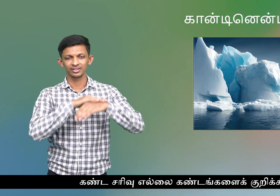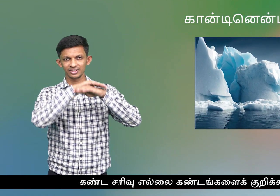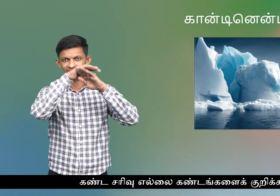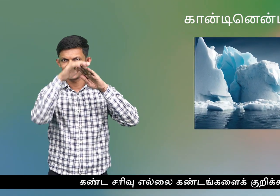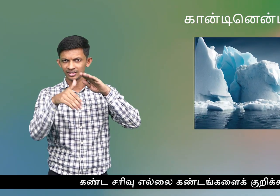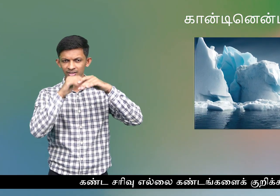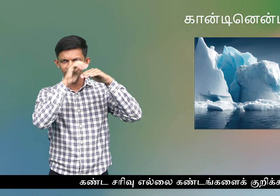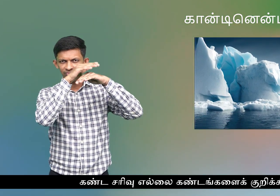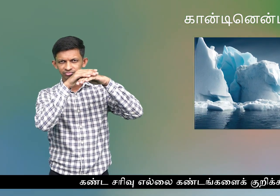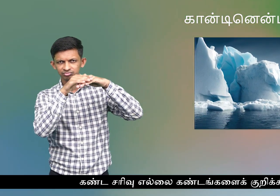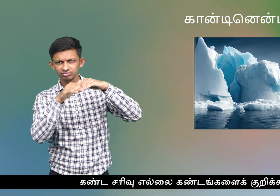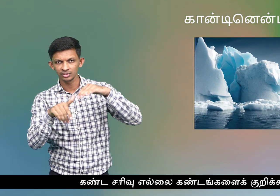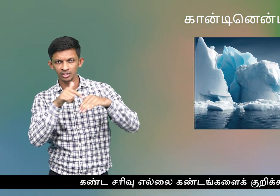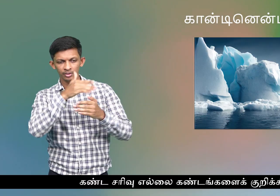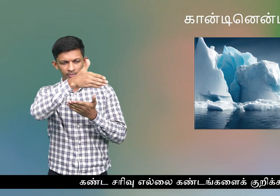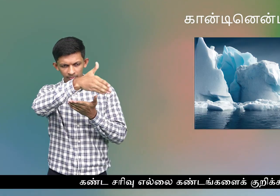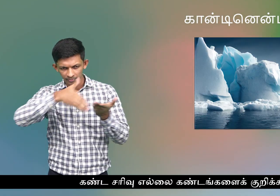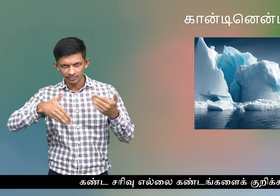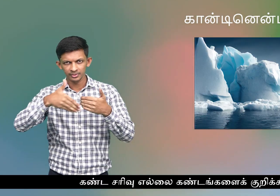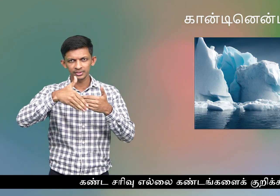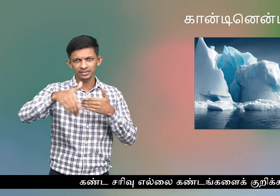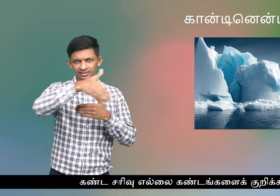கண்ட சரிவு எல்லை கண்டங்களை குறிக்கிறது.